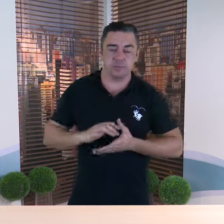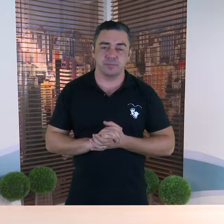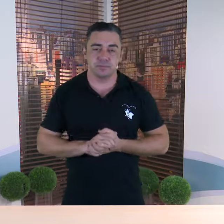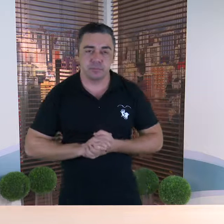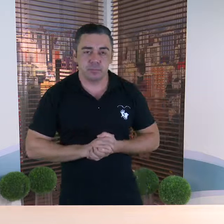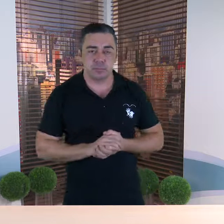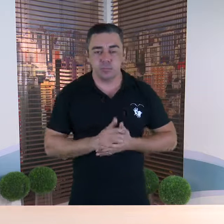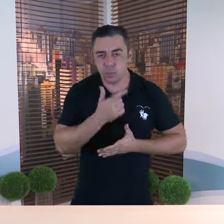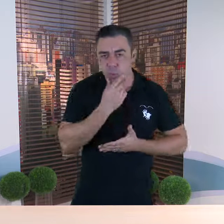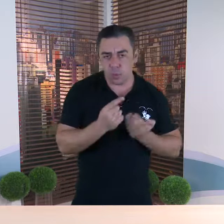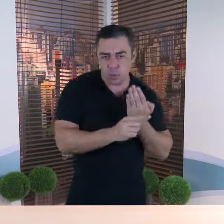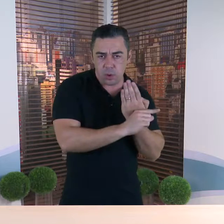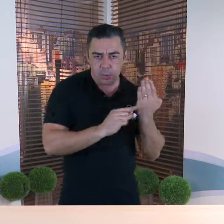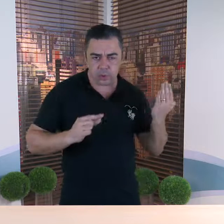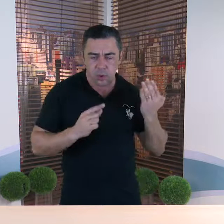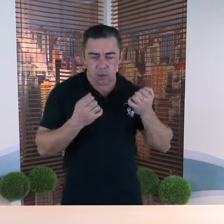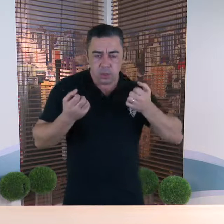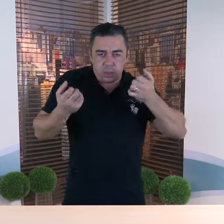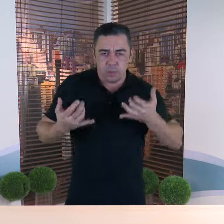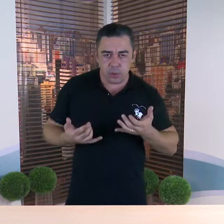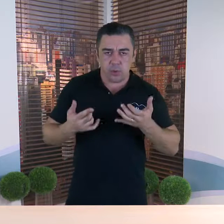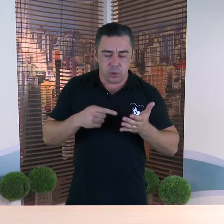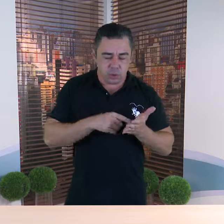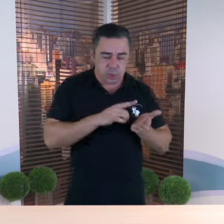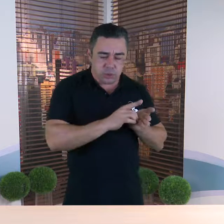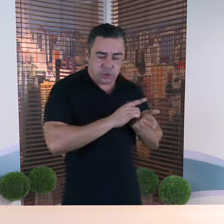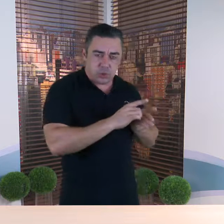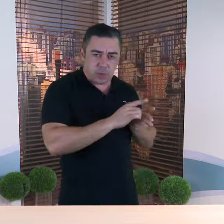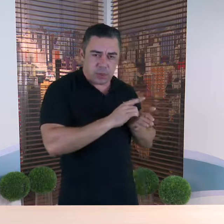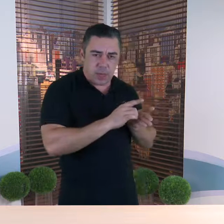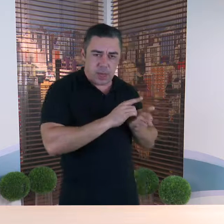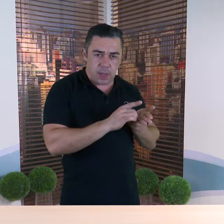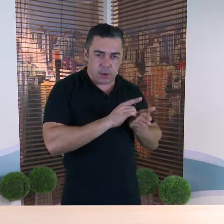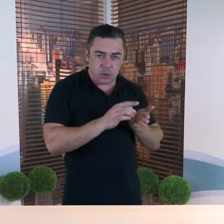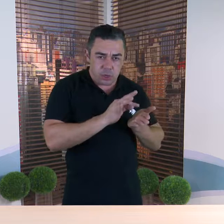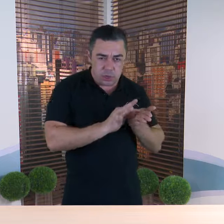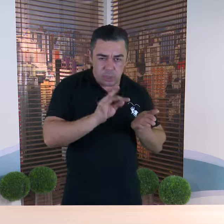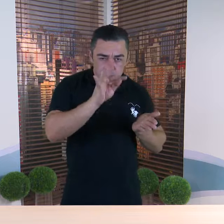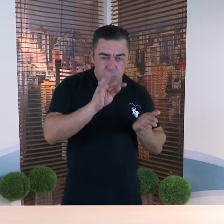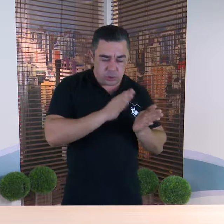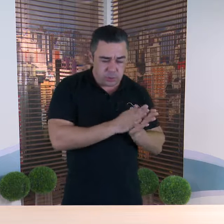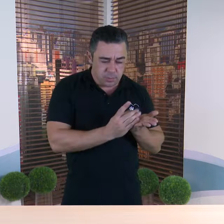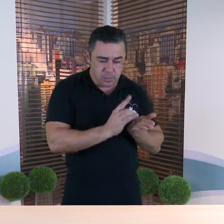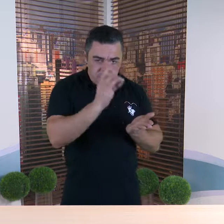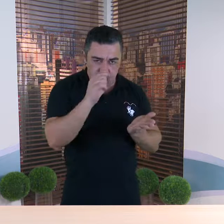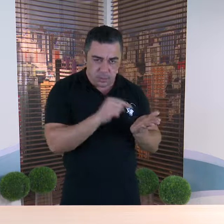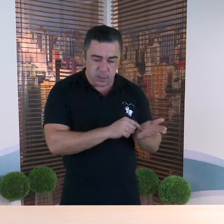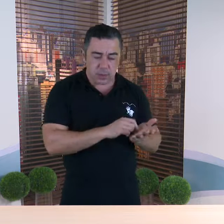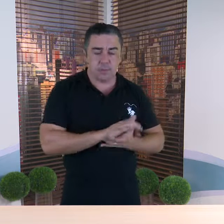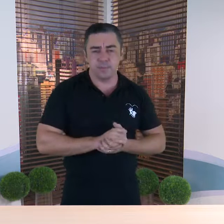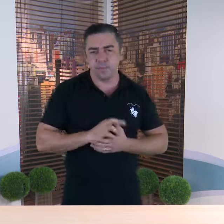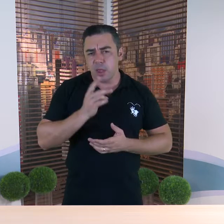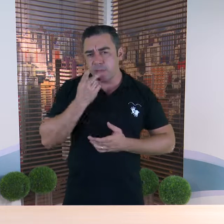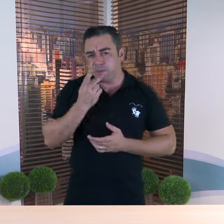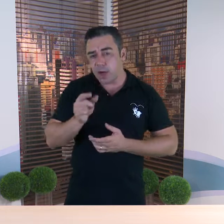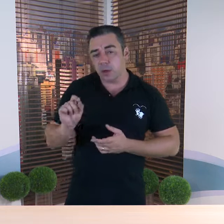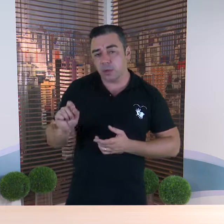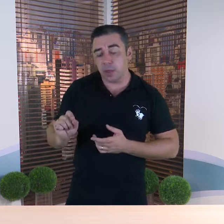oponente. Richard Taylor, no Dicionário Teológico Beacon, parece estar correto quando diz